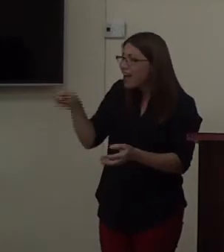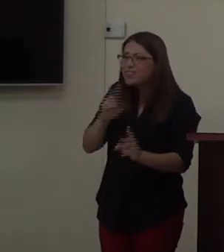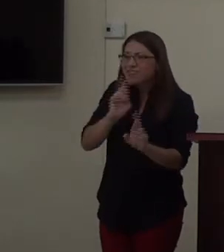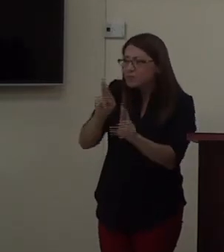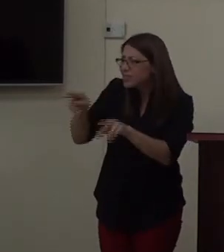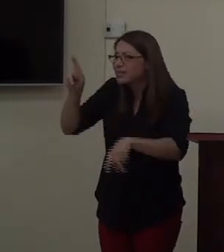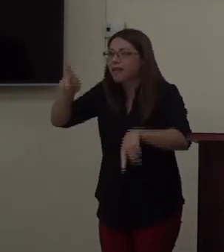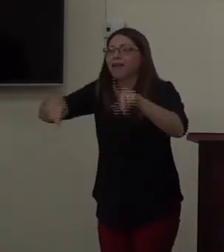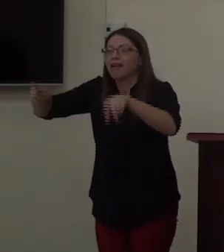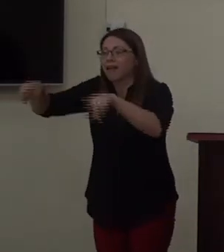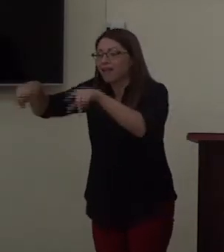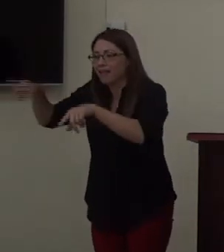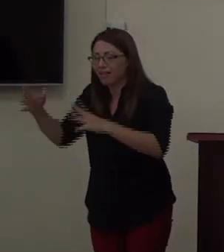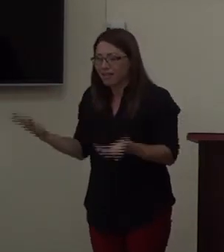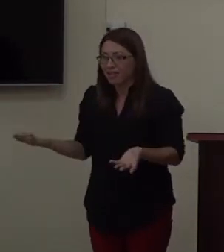muy variadas.